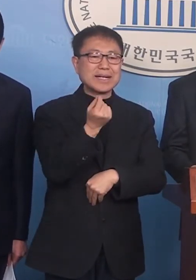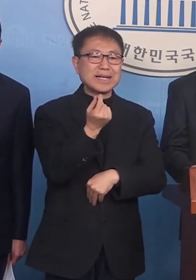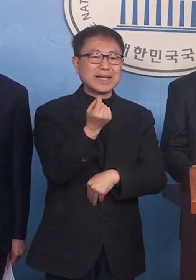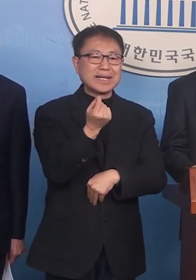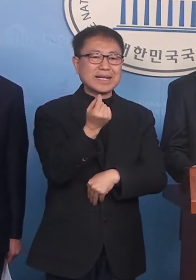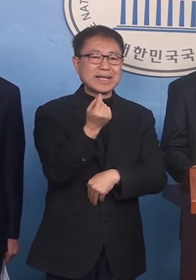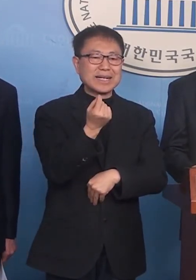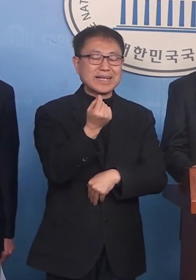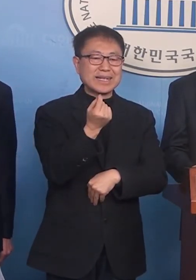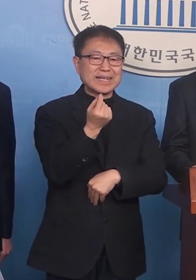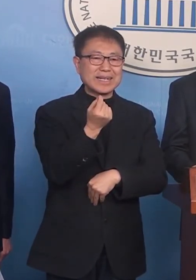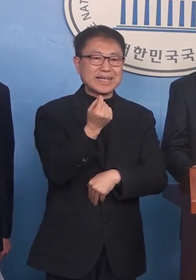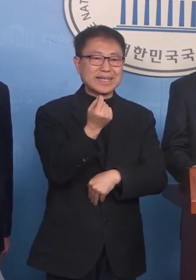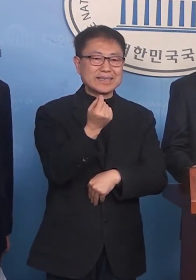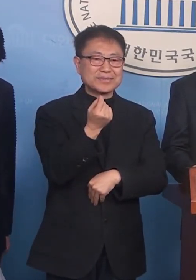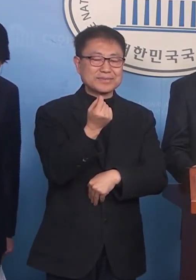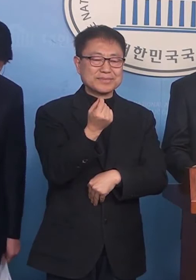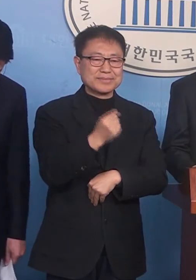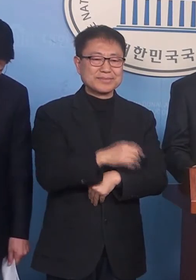글의